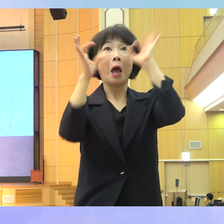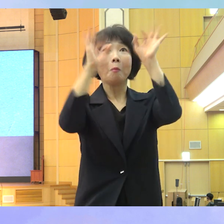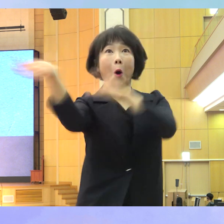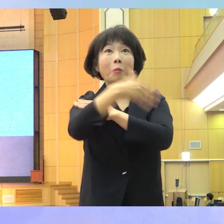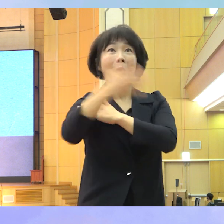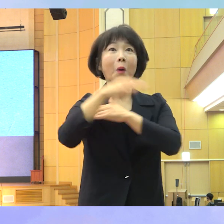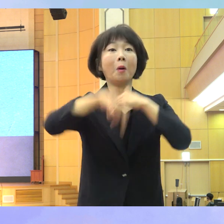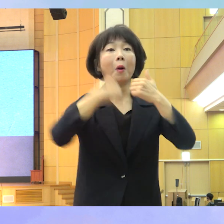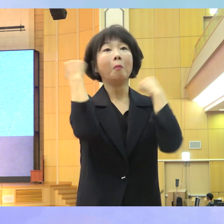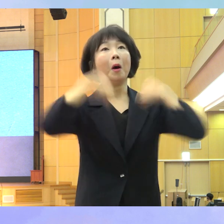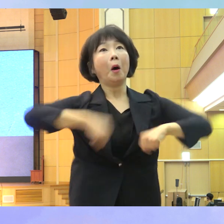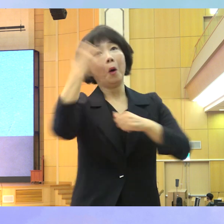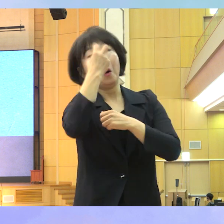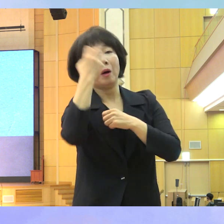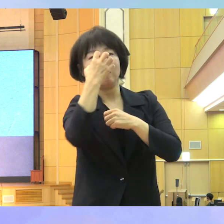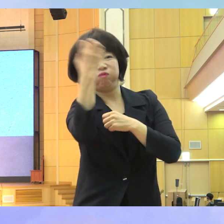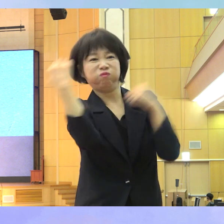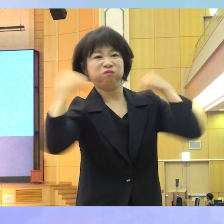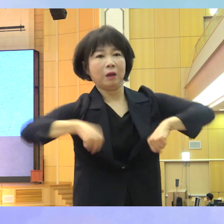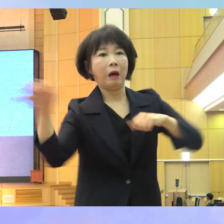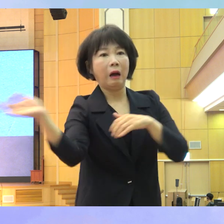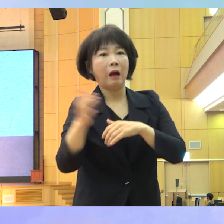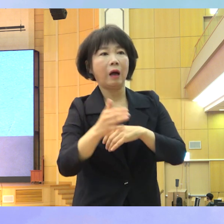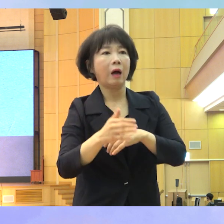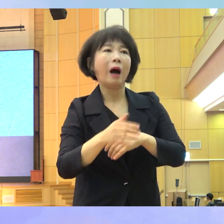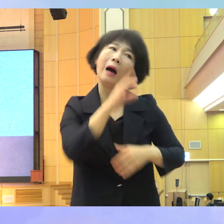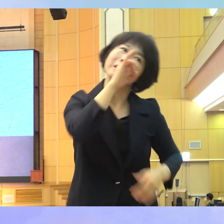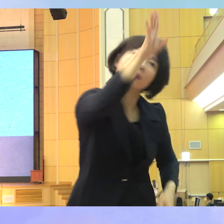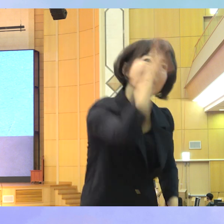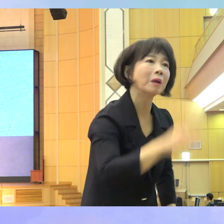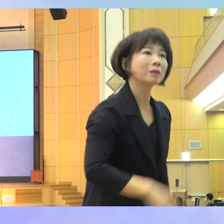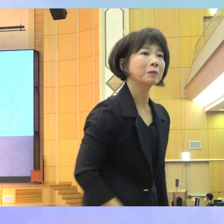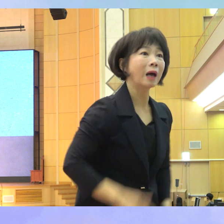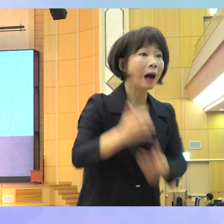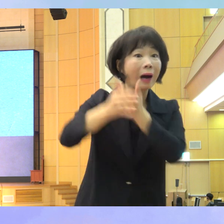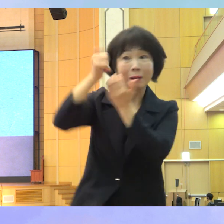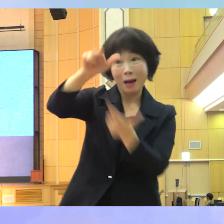하나님은 늘 24시간 우리 곁에 계시고 보고 계신데,